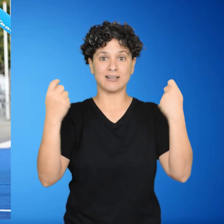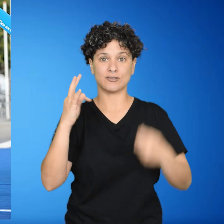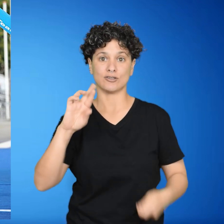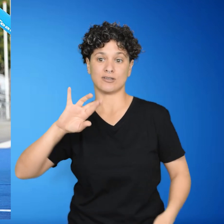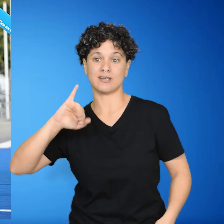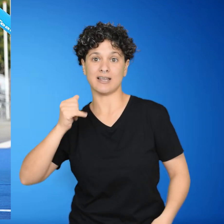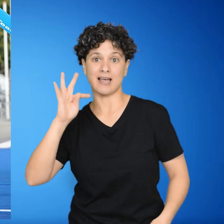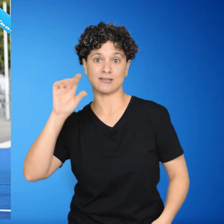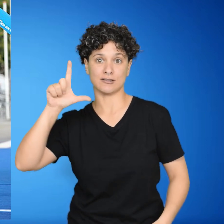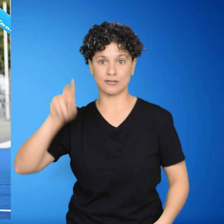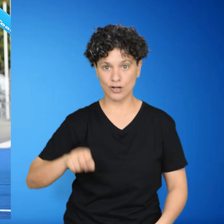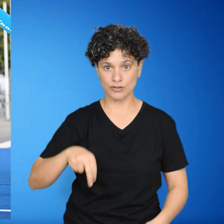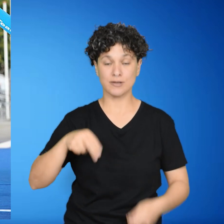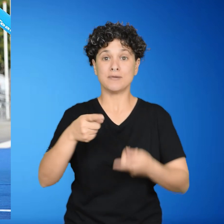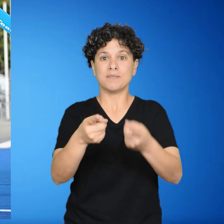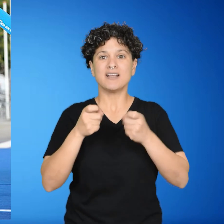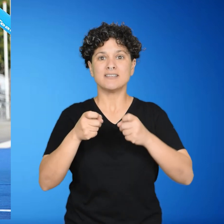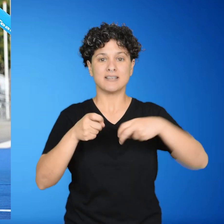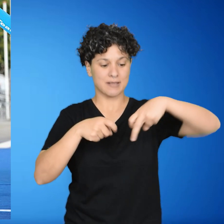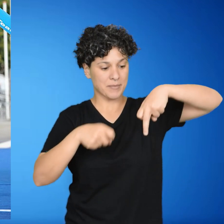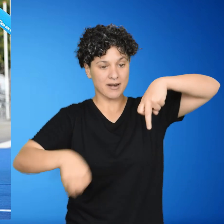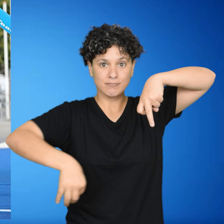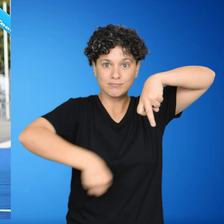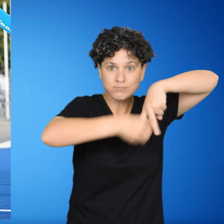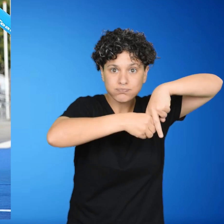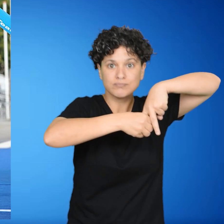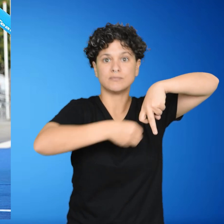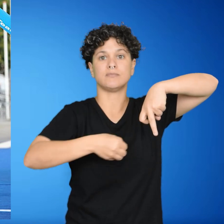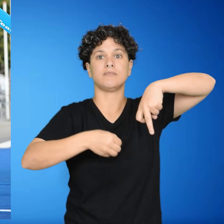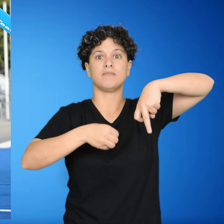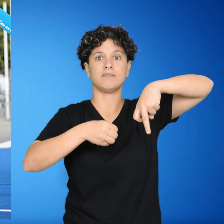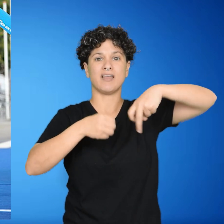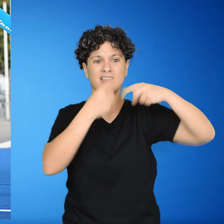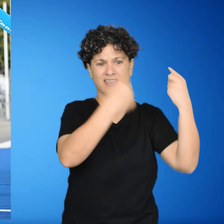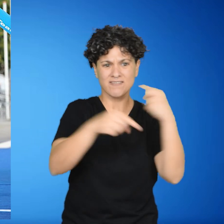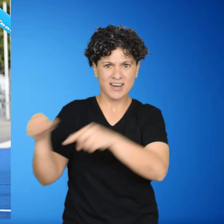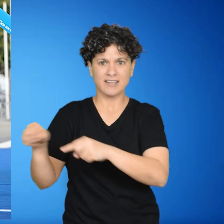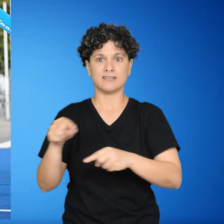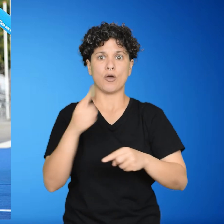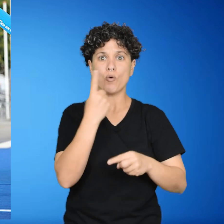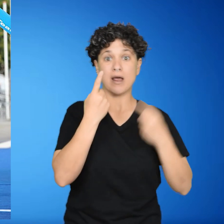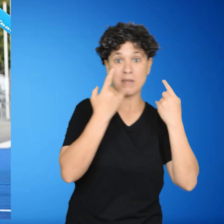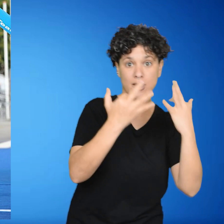necesitaba una prótesis diferente para cada disciplina una para correr y otra para la bici de